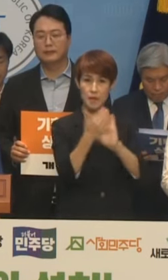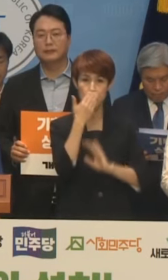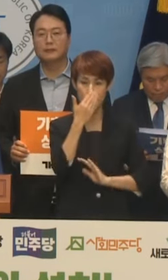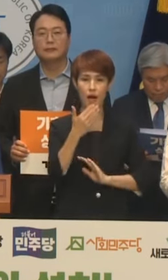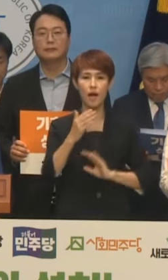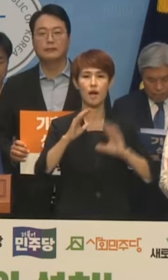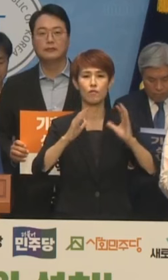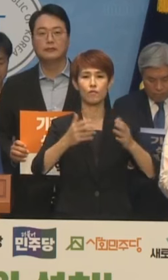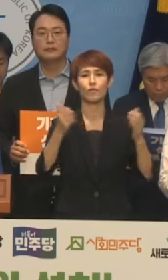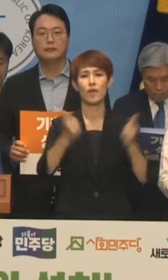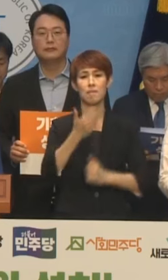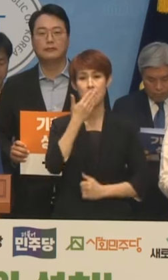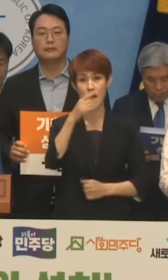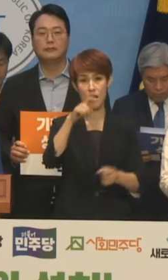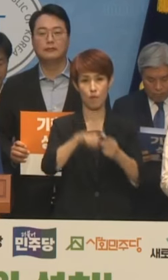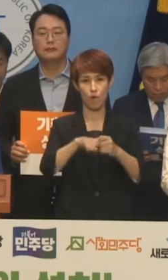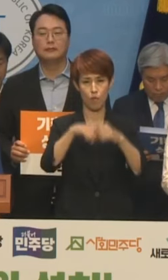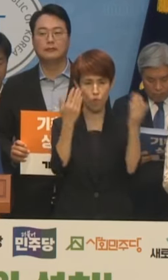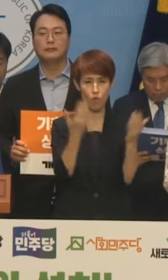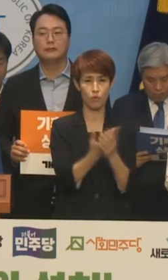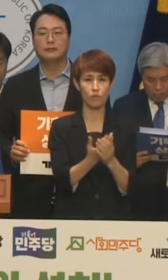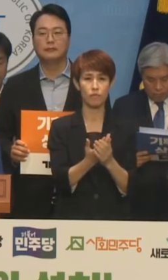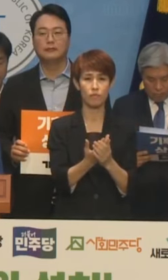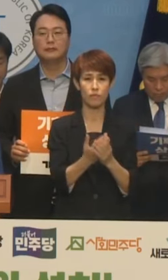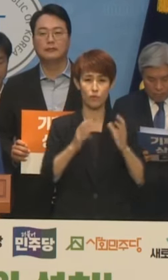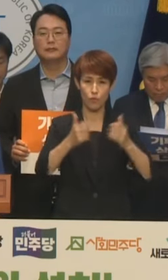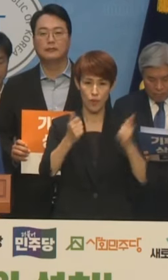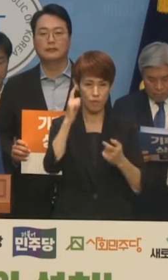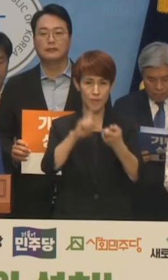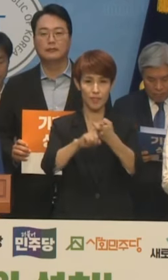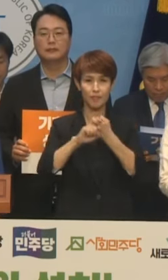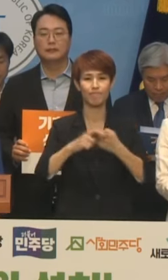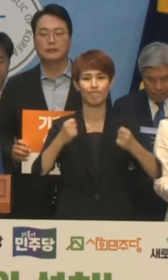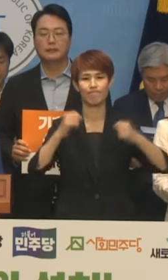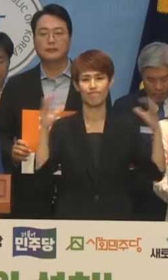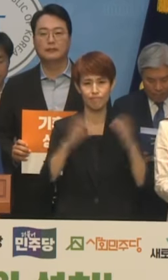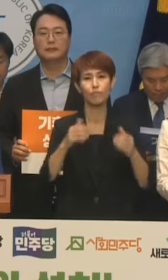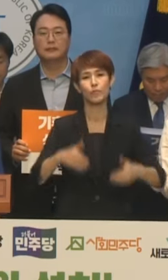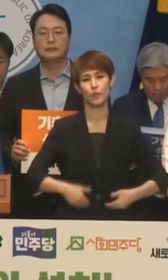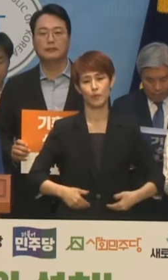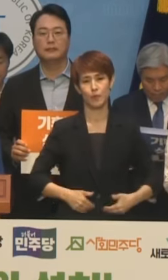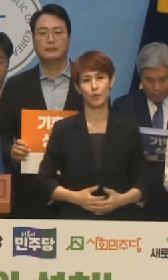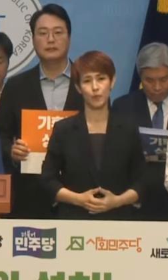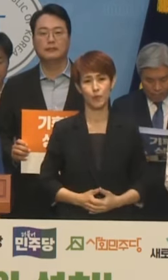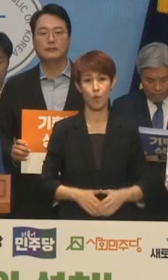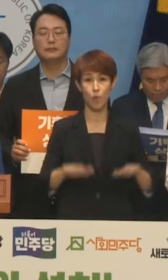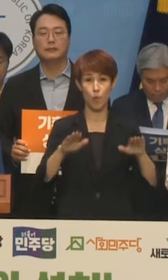수 있도록 모든 국회 구성원의 관심과 협력이 필요합니다.